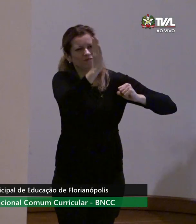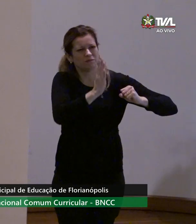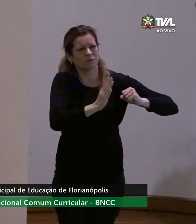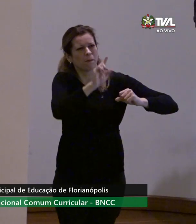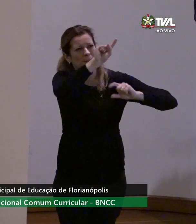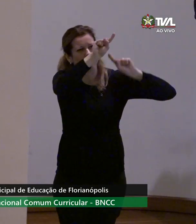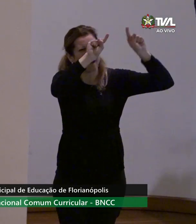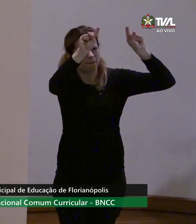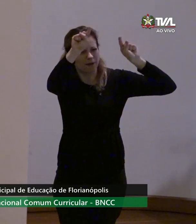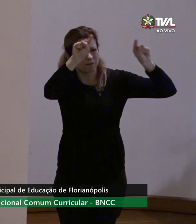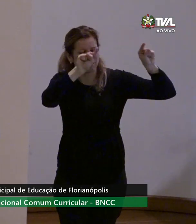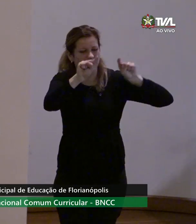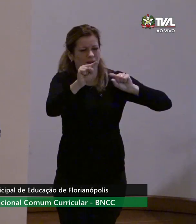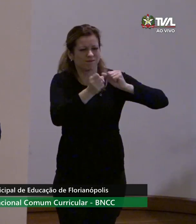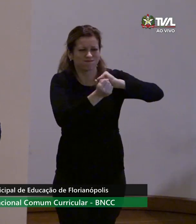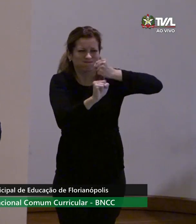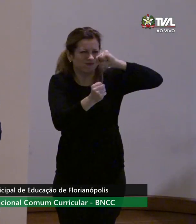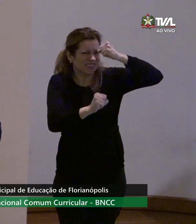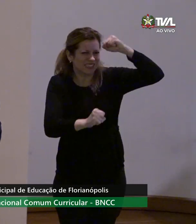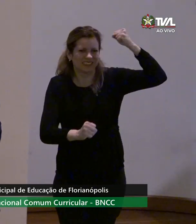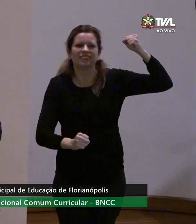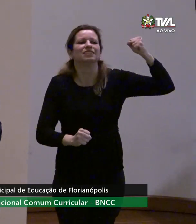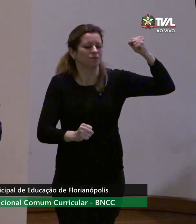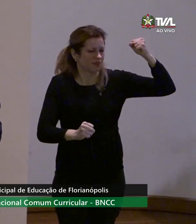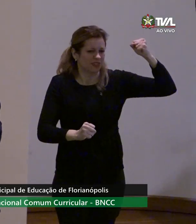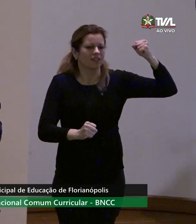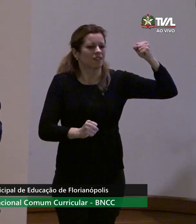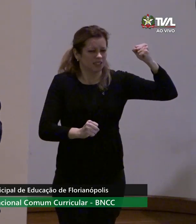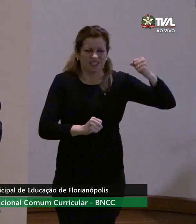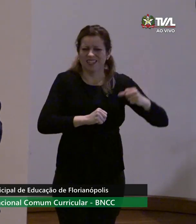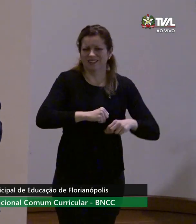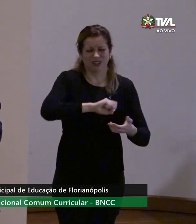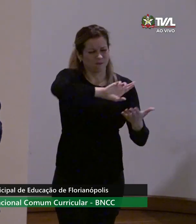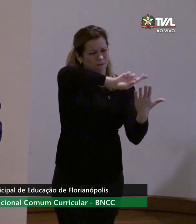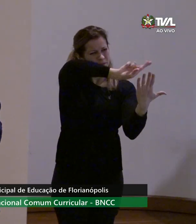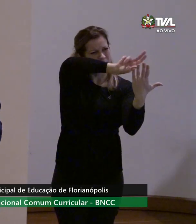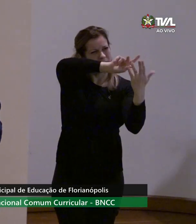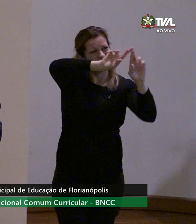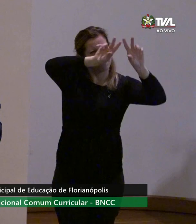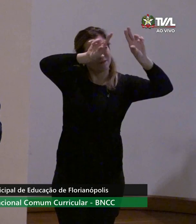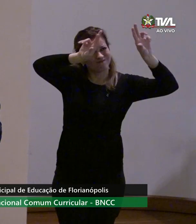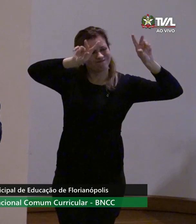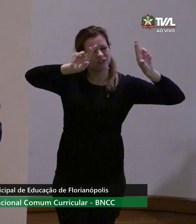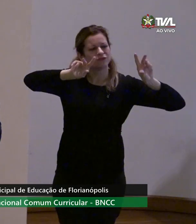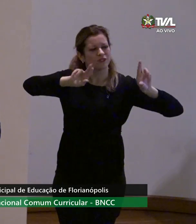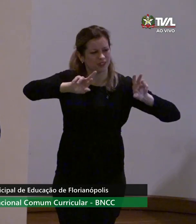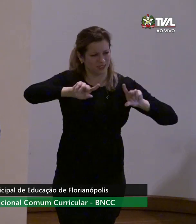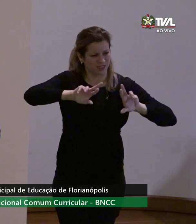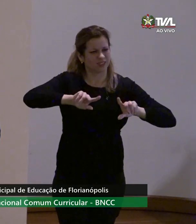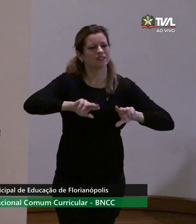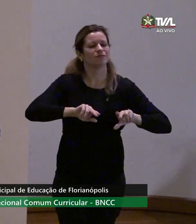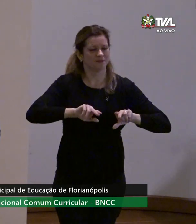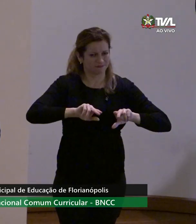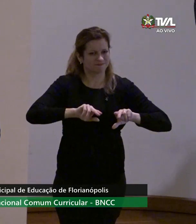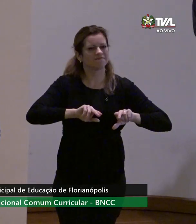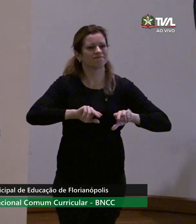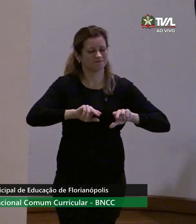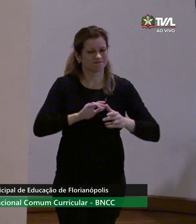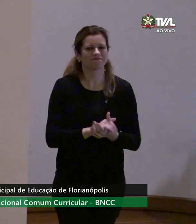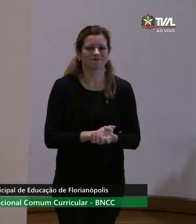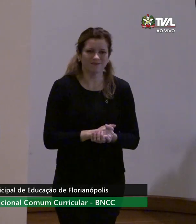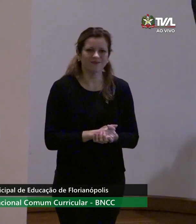territorial extremamente diverso na eu nunca esqueço quando eu era presidente do fórum Nacional